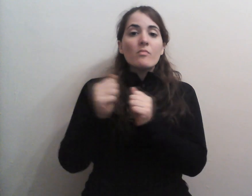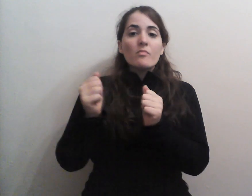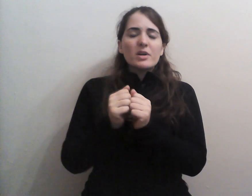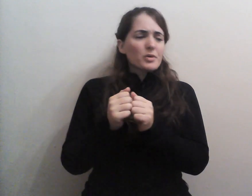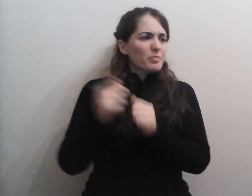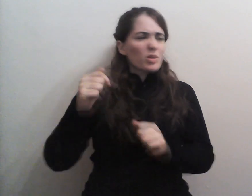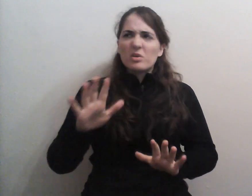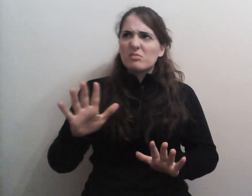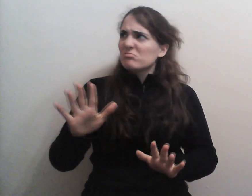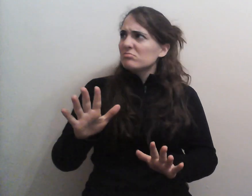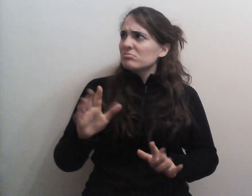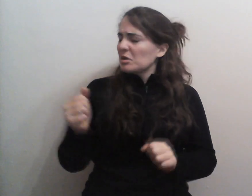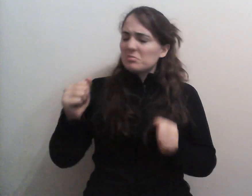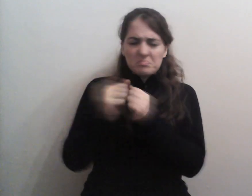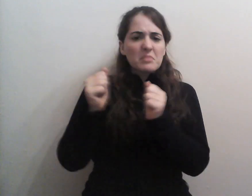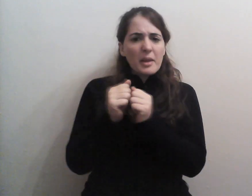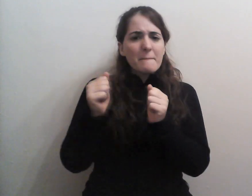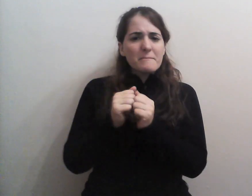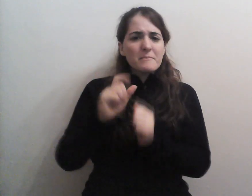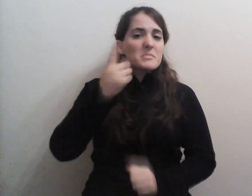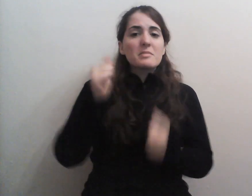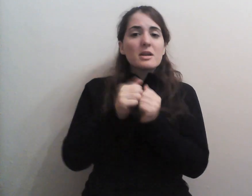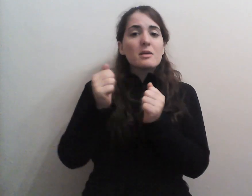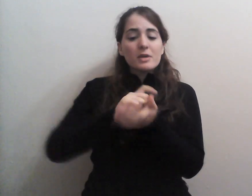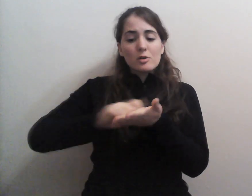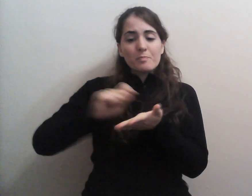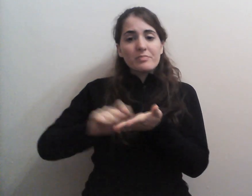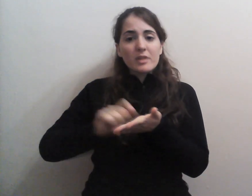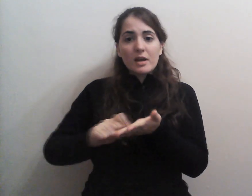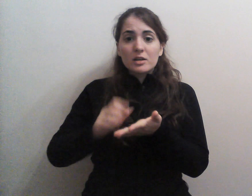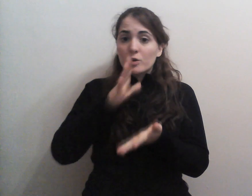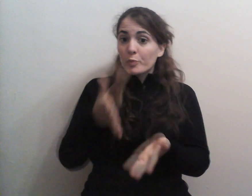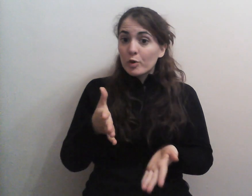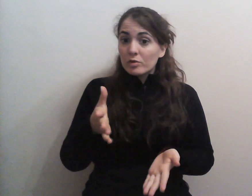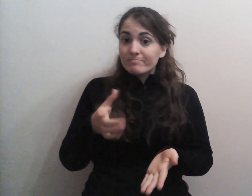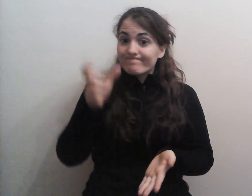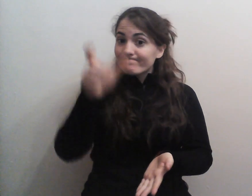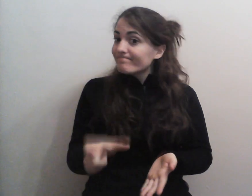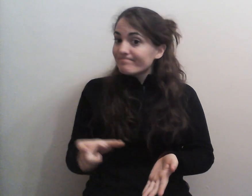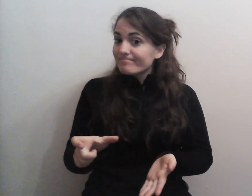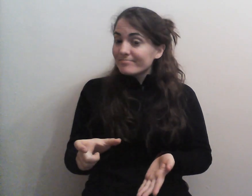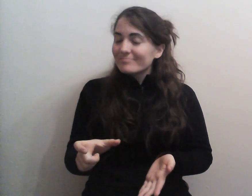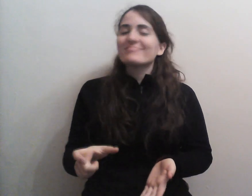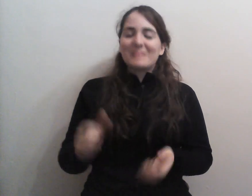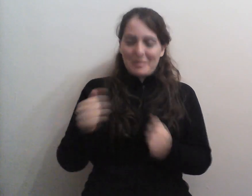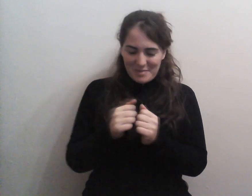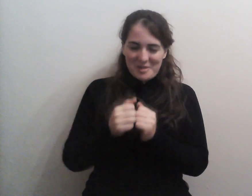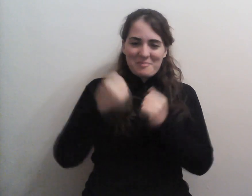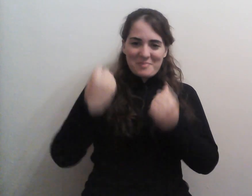versículo. Primero Pedro está escrito por quién? Facilito, ¿no? Él está escribiendo esta carta, Pedro mismo